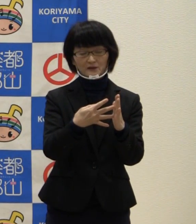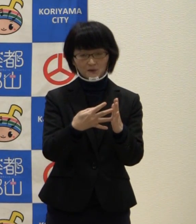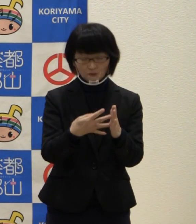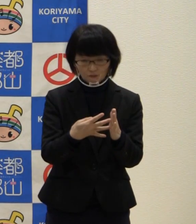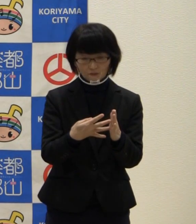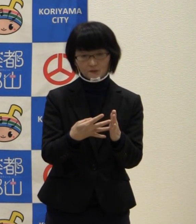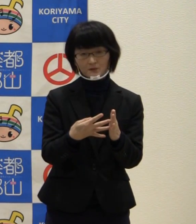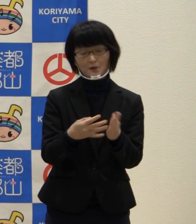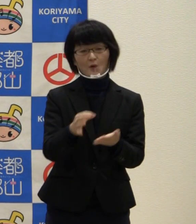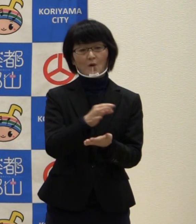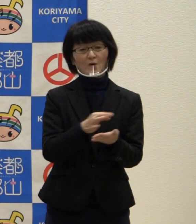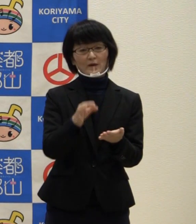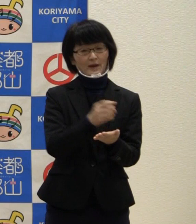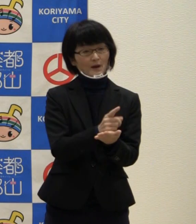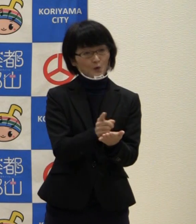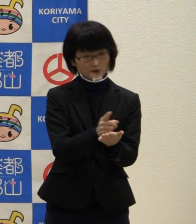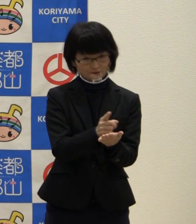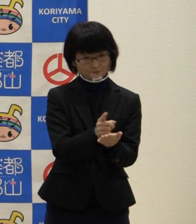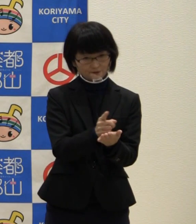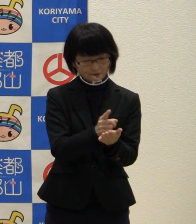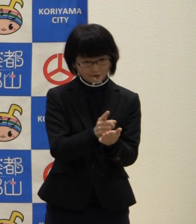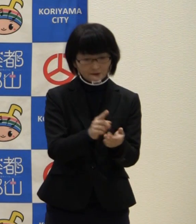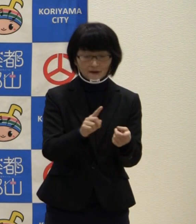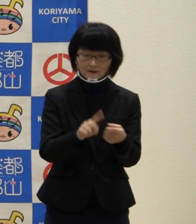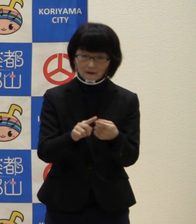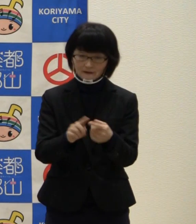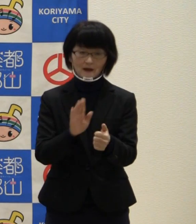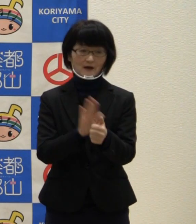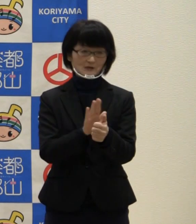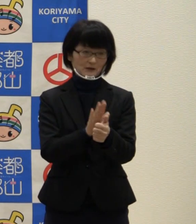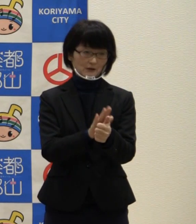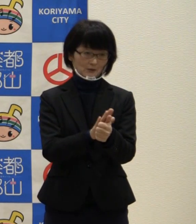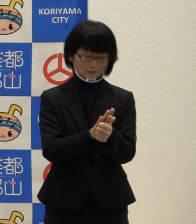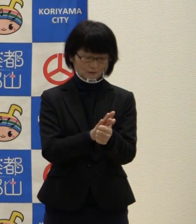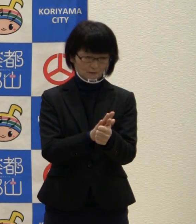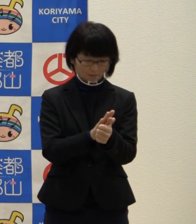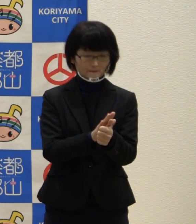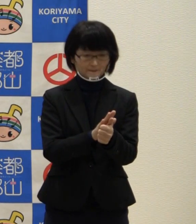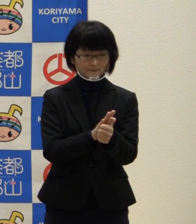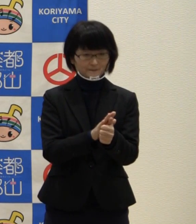方針にできるだけ沿った支援を申し上げようというもので